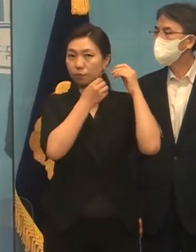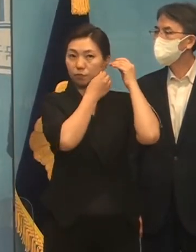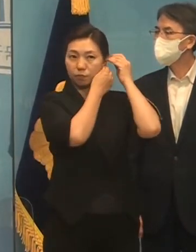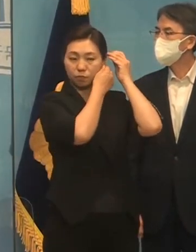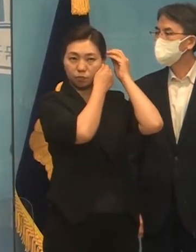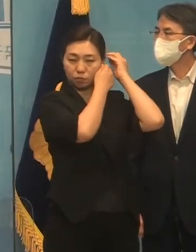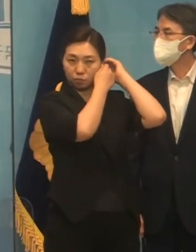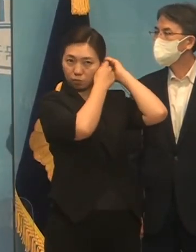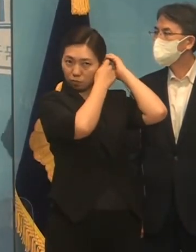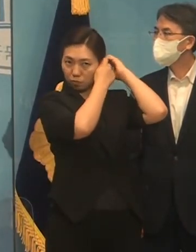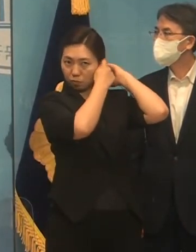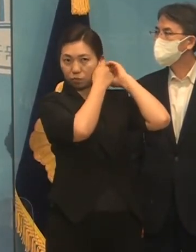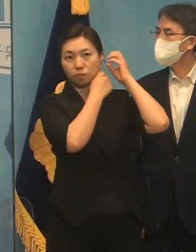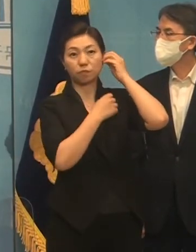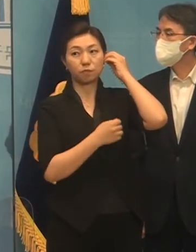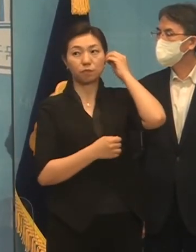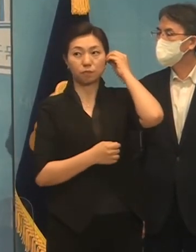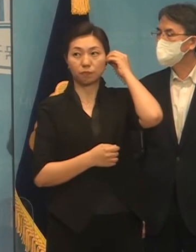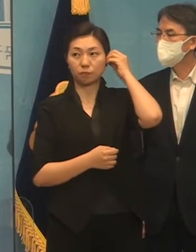네,